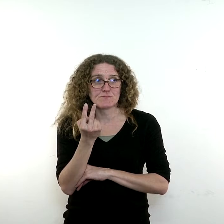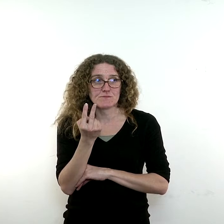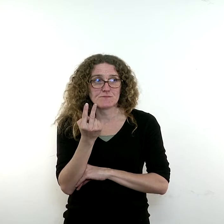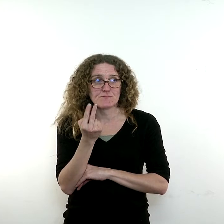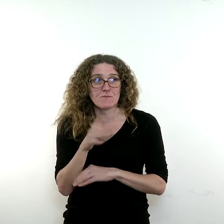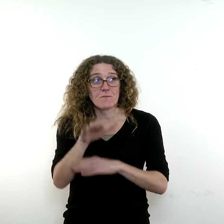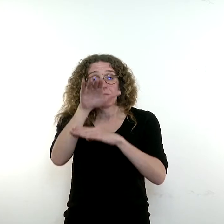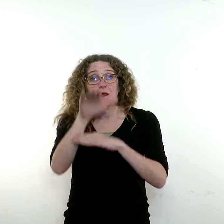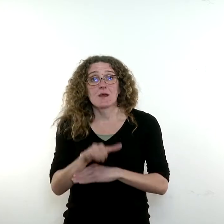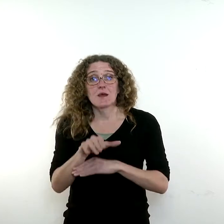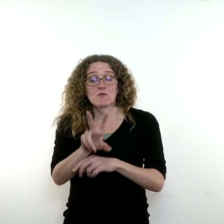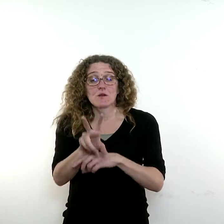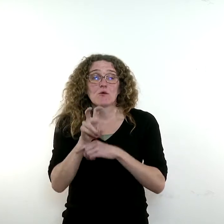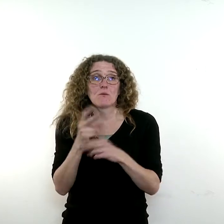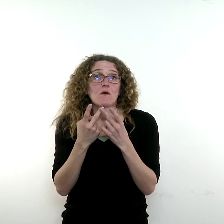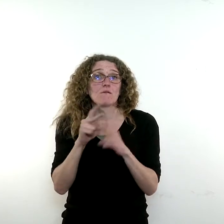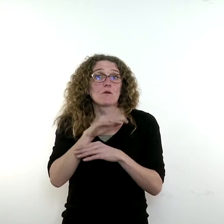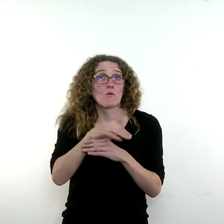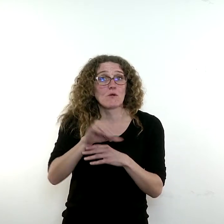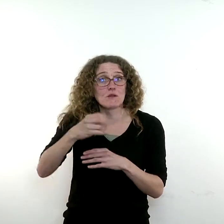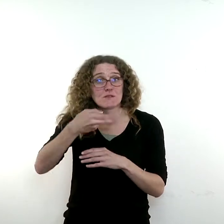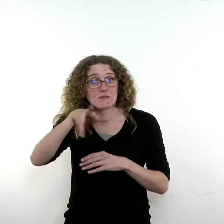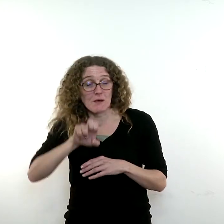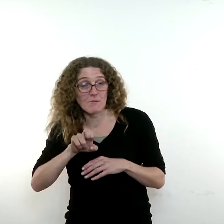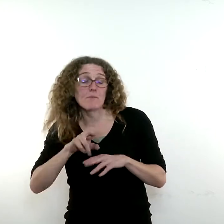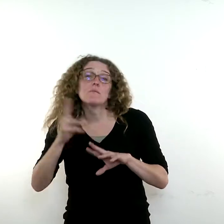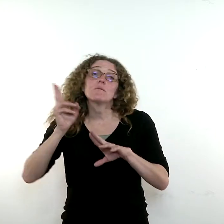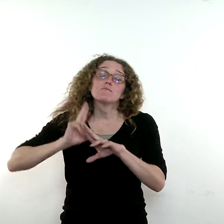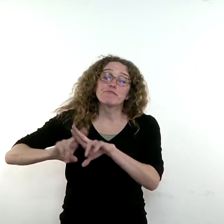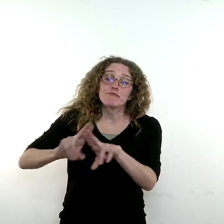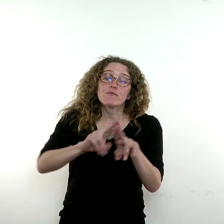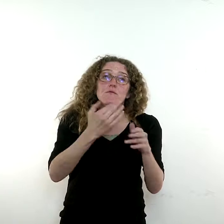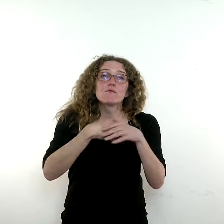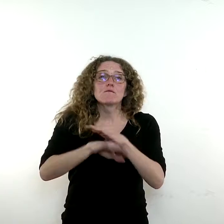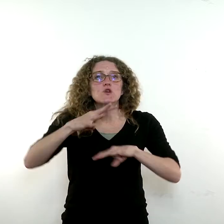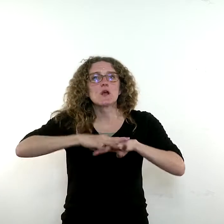garantie d'emprunt, Ville de Montpellier-Serbe, opération d'aménagement Ovalie.